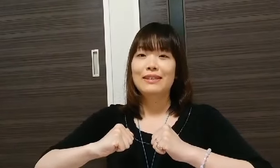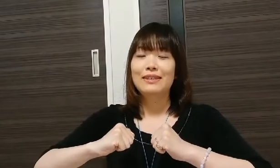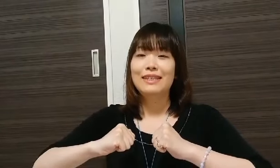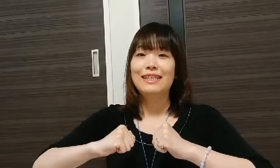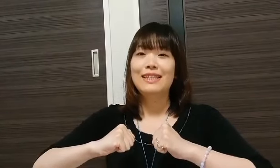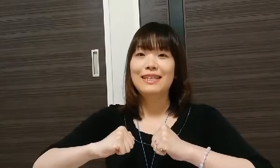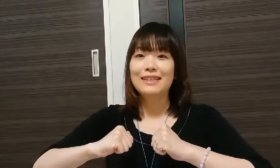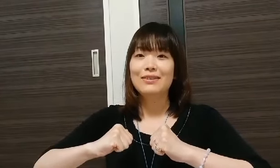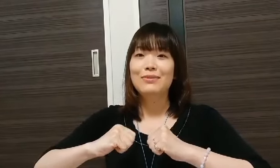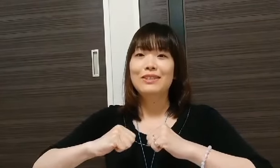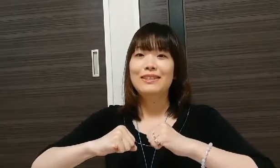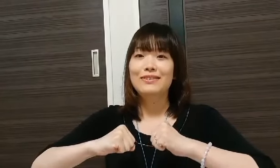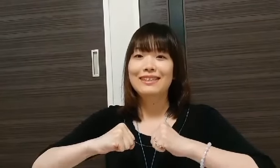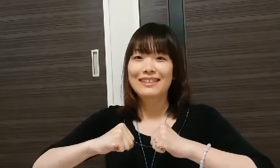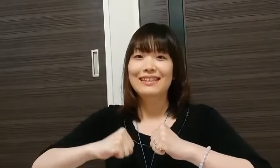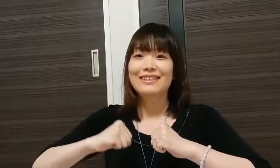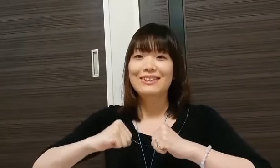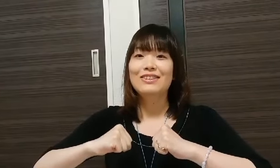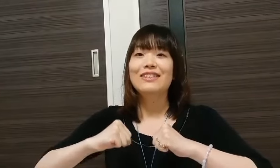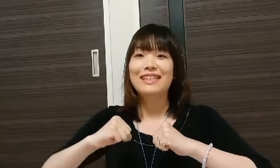にぎりほぐし作り